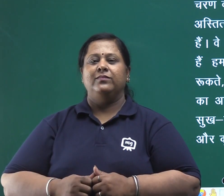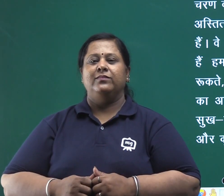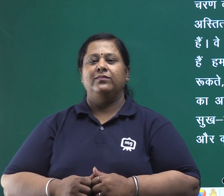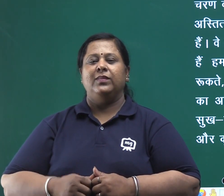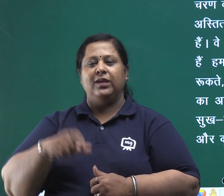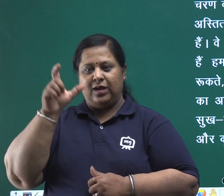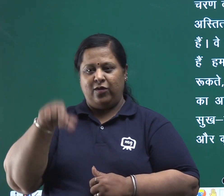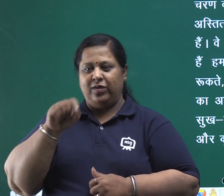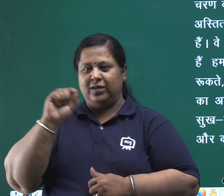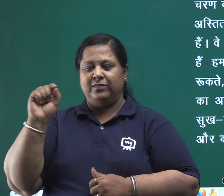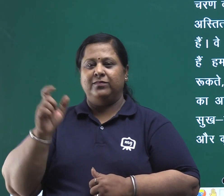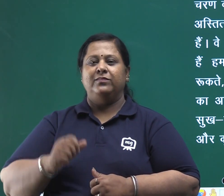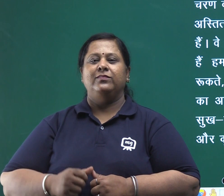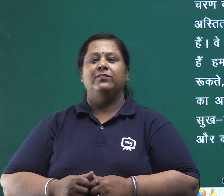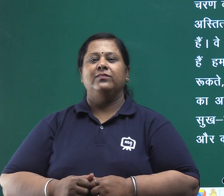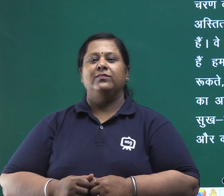कवि